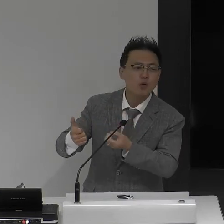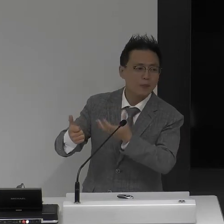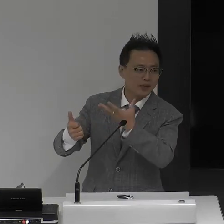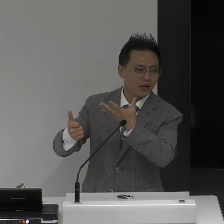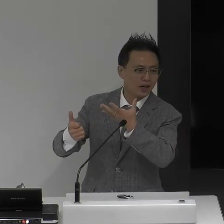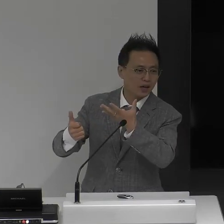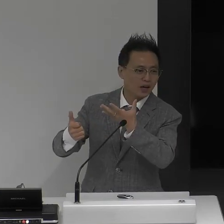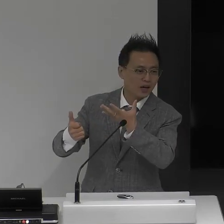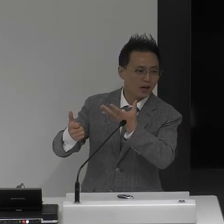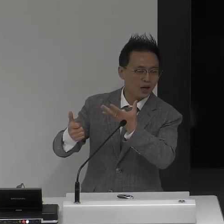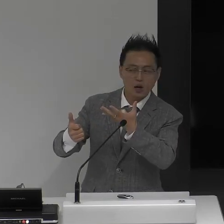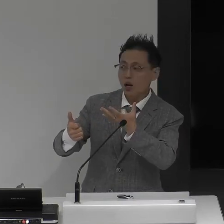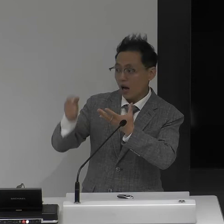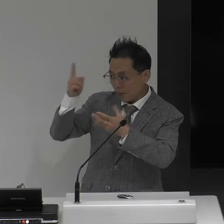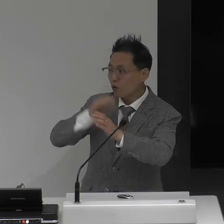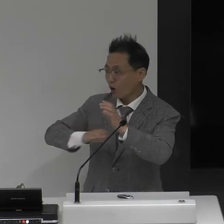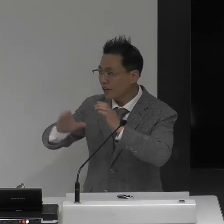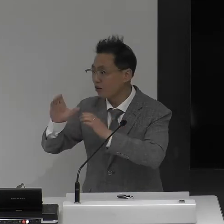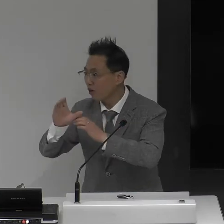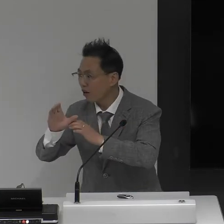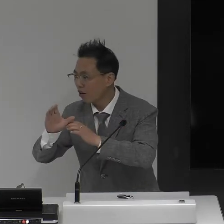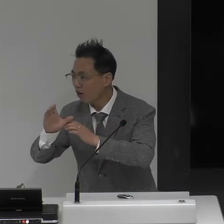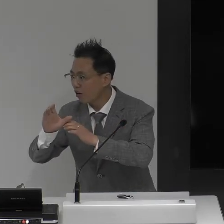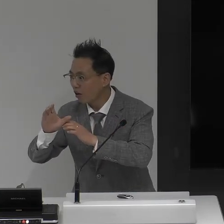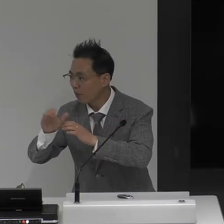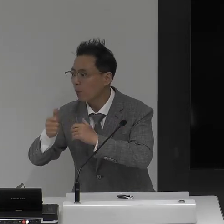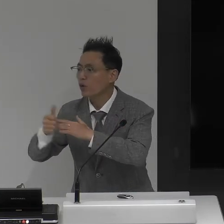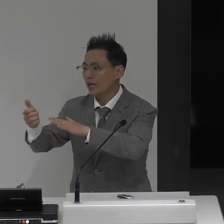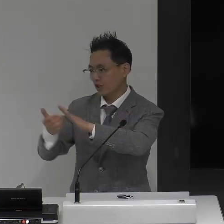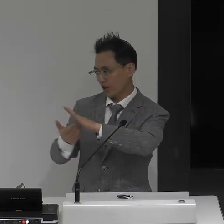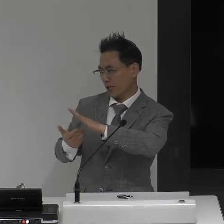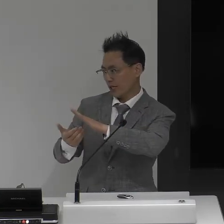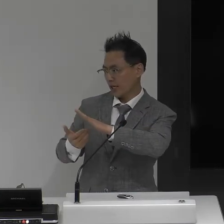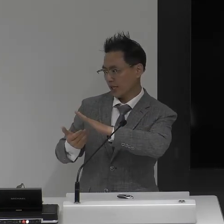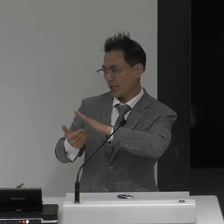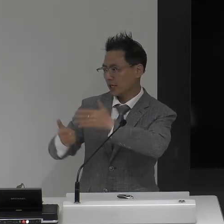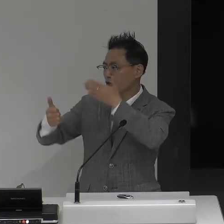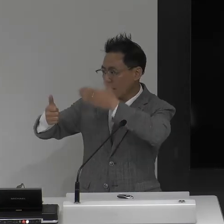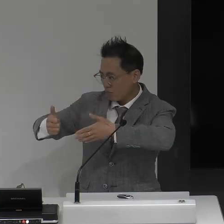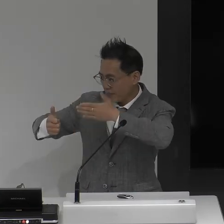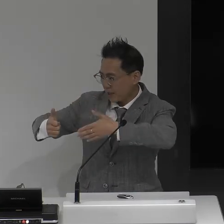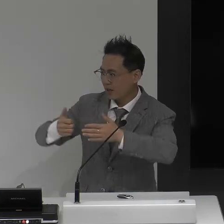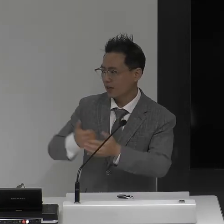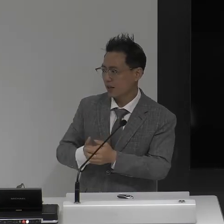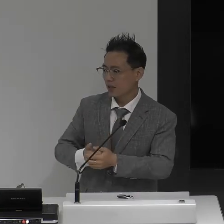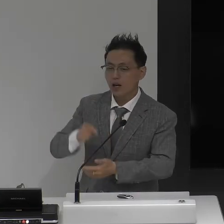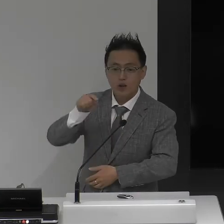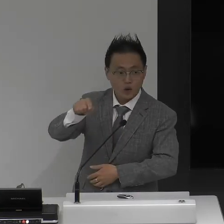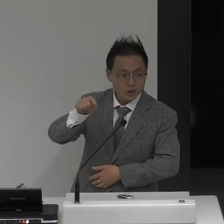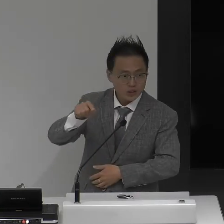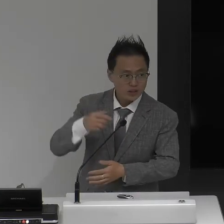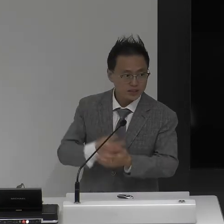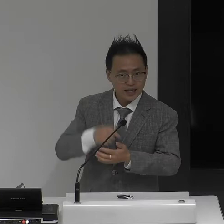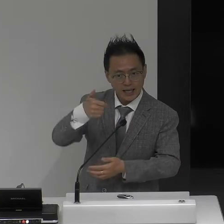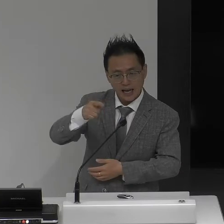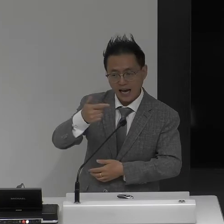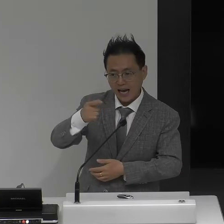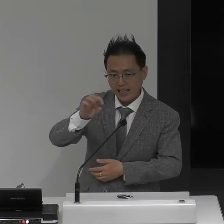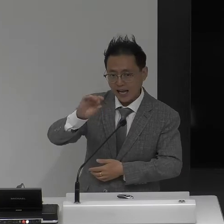축복합니다. 한 번 더 하는 거예요. 보내기 전에. 그걸 당부합니다. 너는